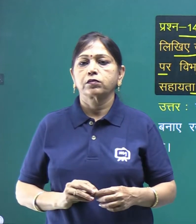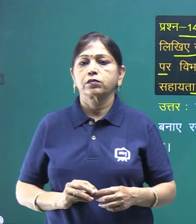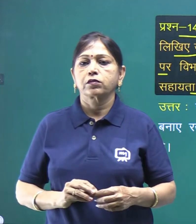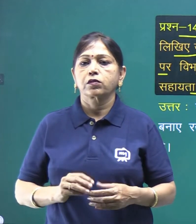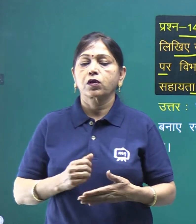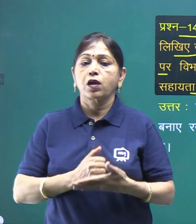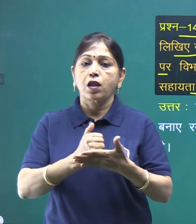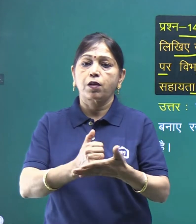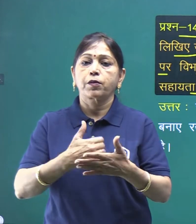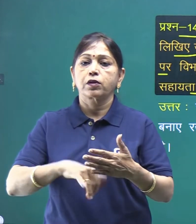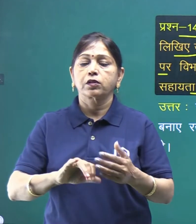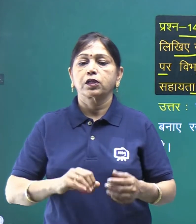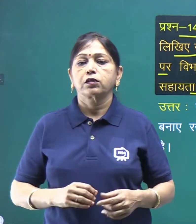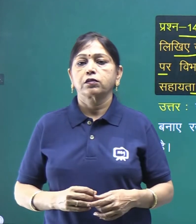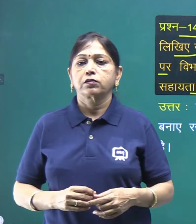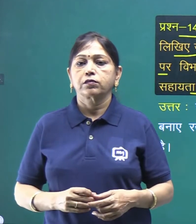सहायता करती है।